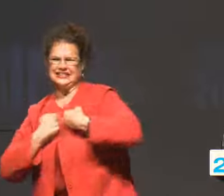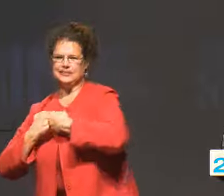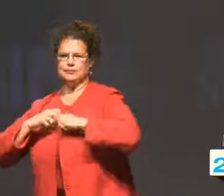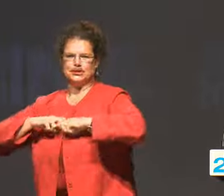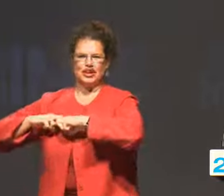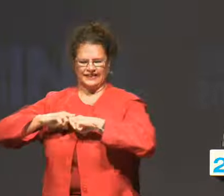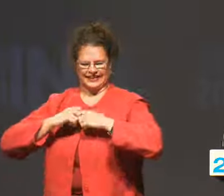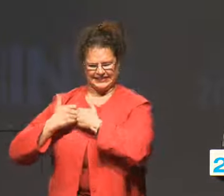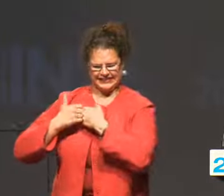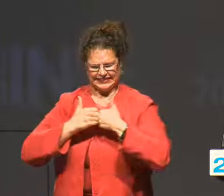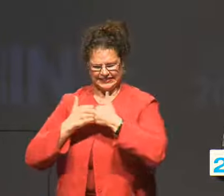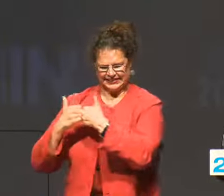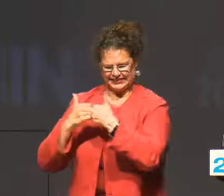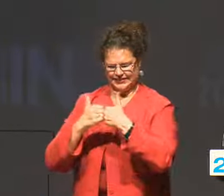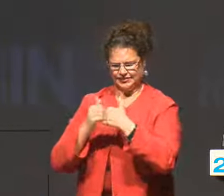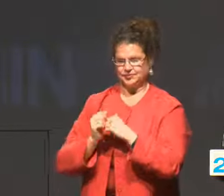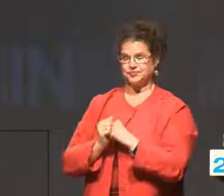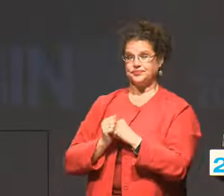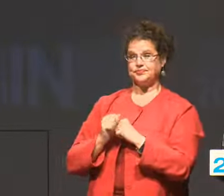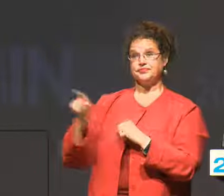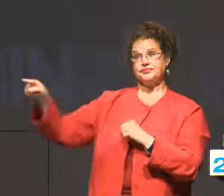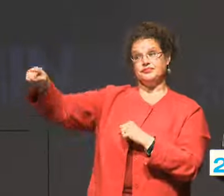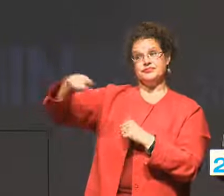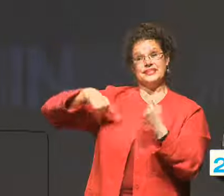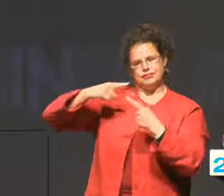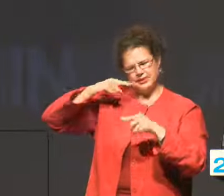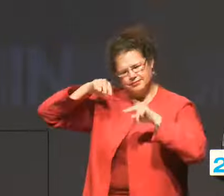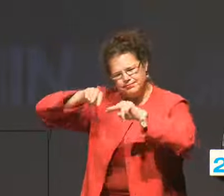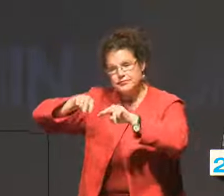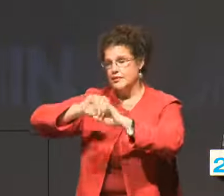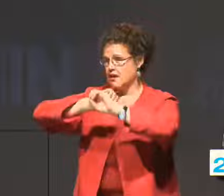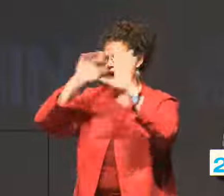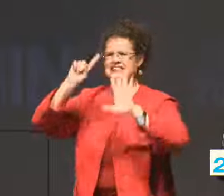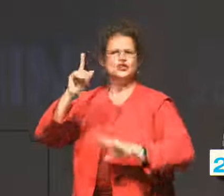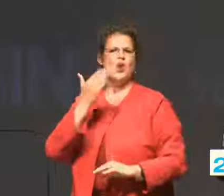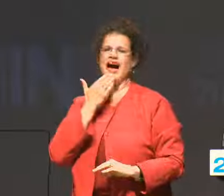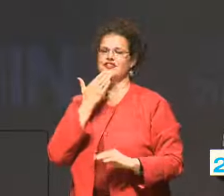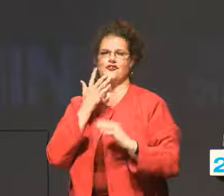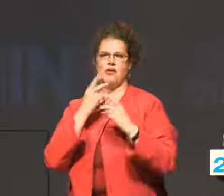Luzern hat Studien dazu geschrieben und sich damit auseinandergesetzt.